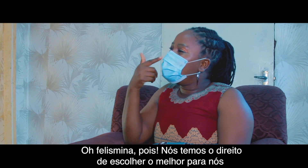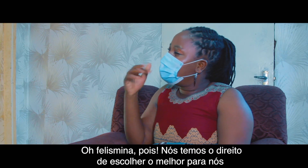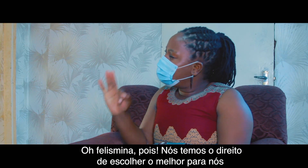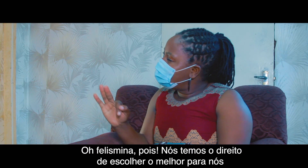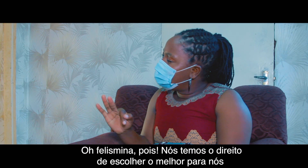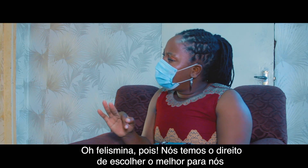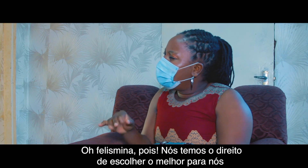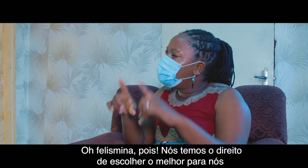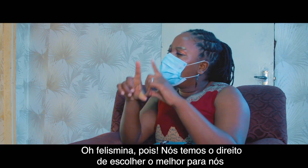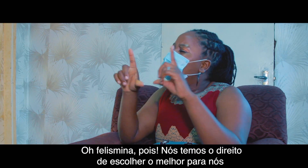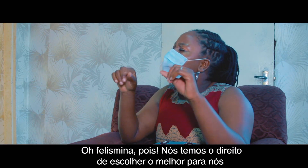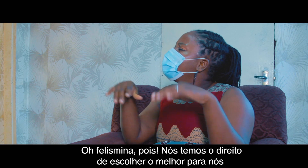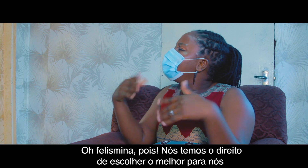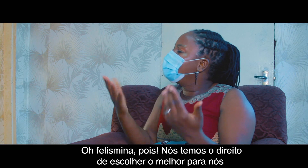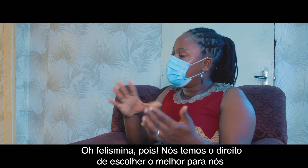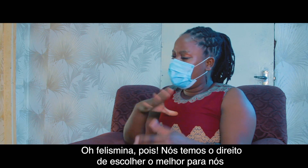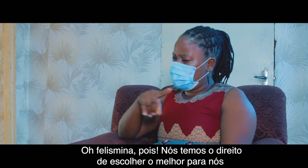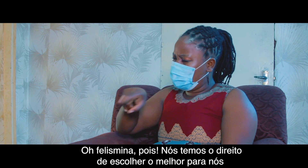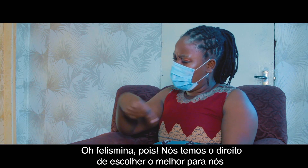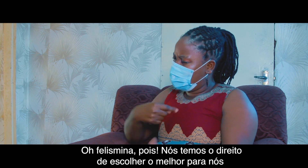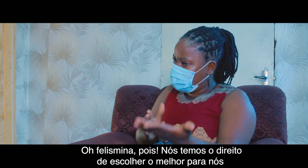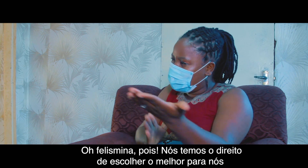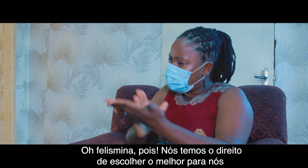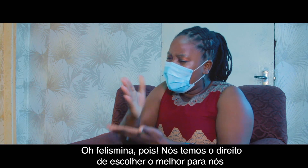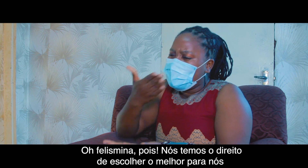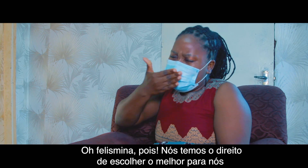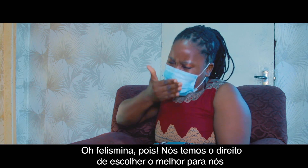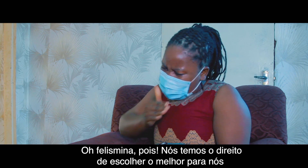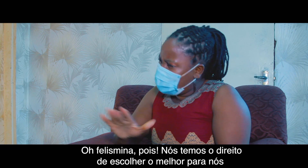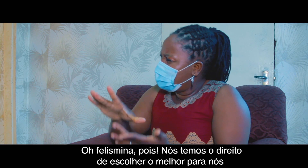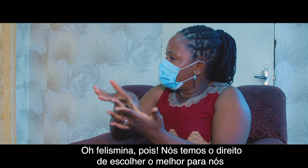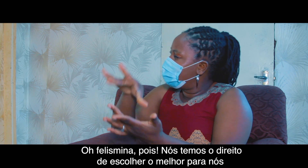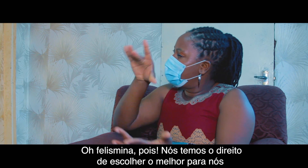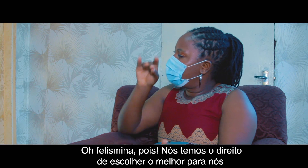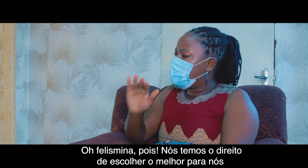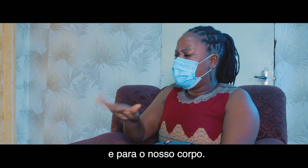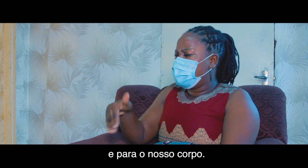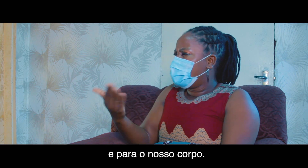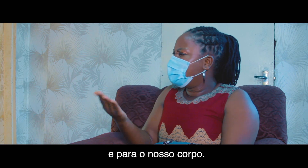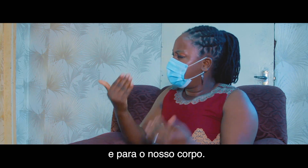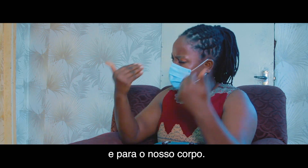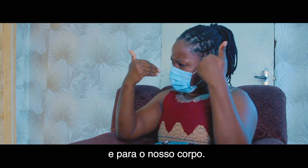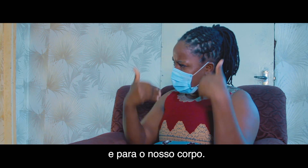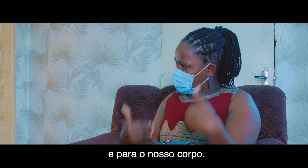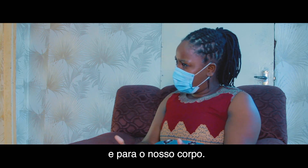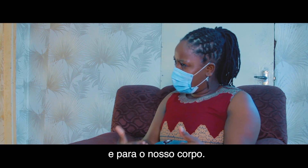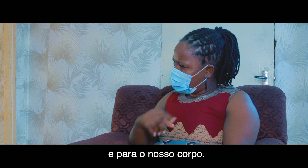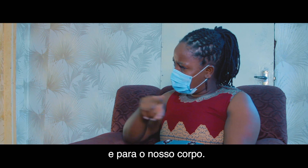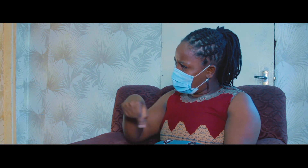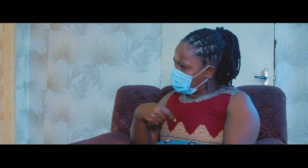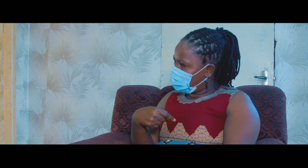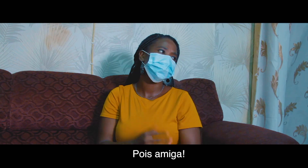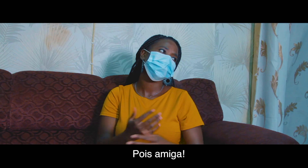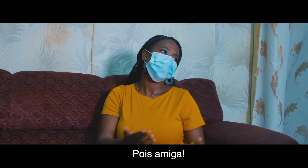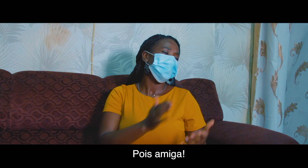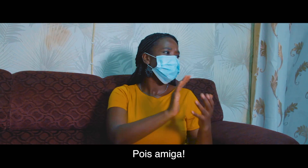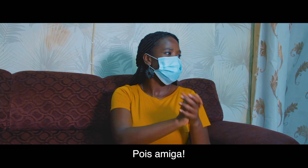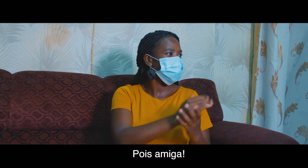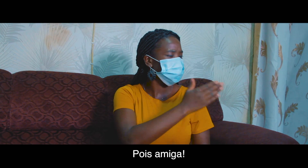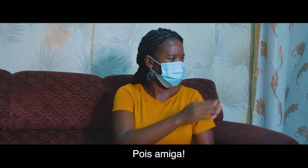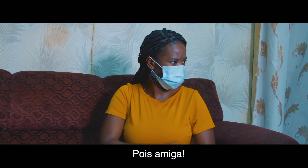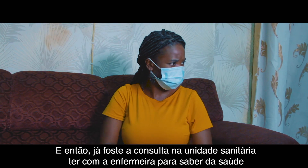Oh, Felizmina, pois, nós temos o direito de escolher o melhor para nós e para o nosso corpo.